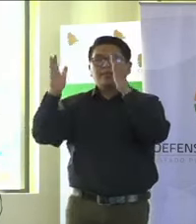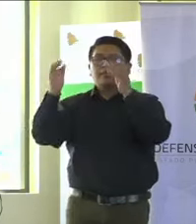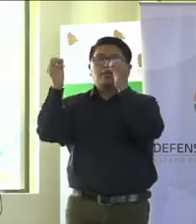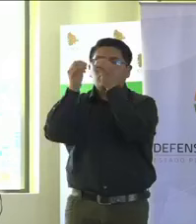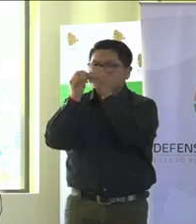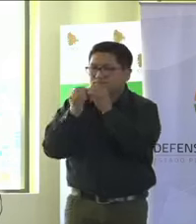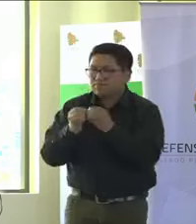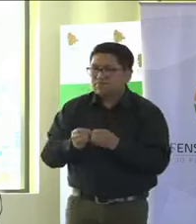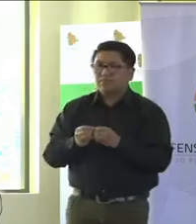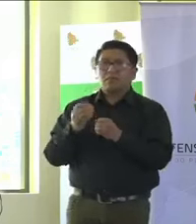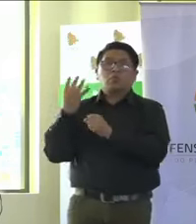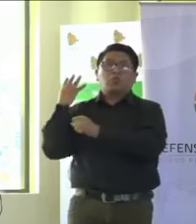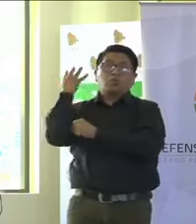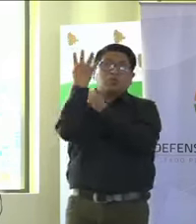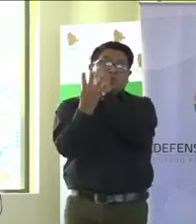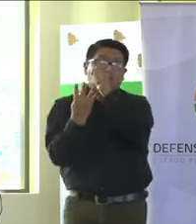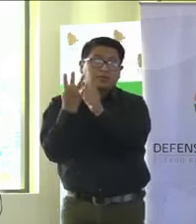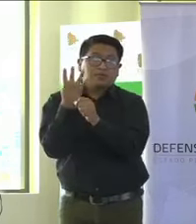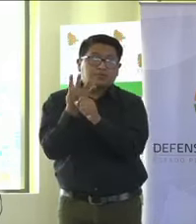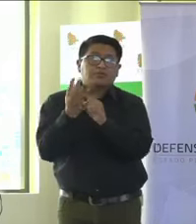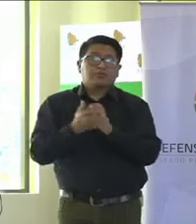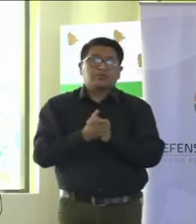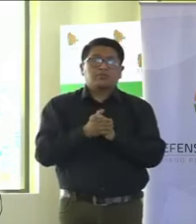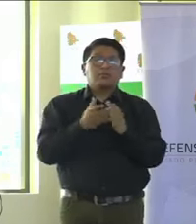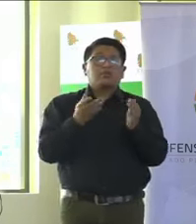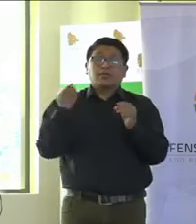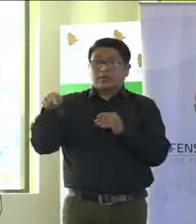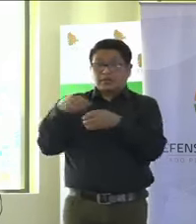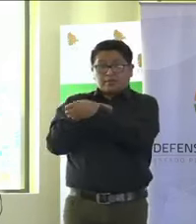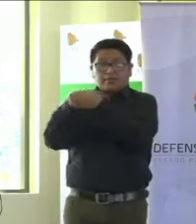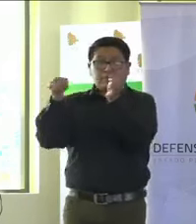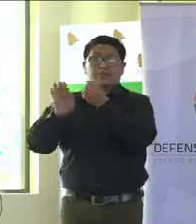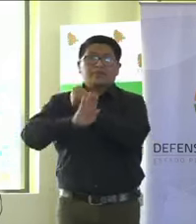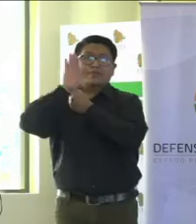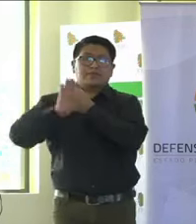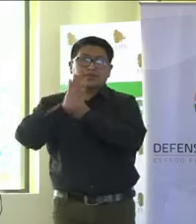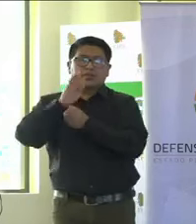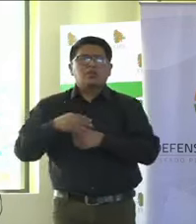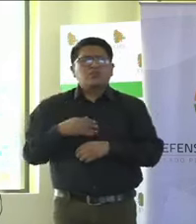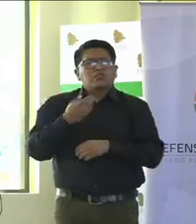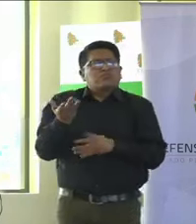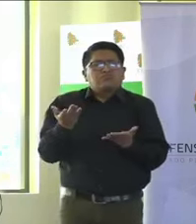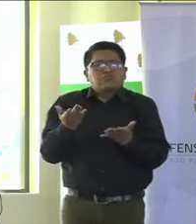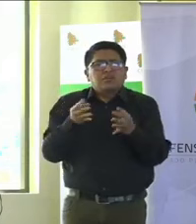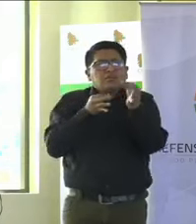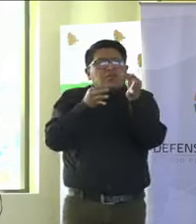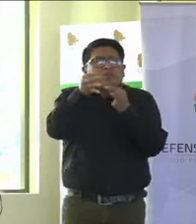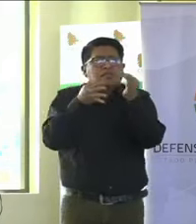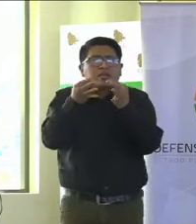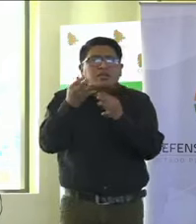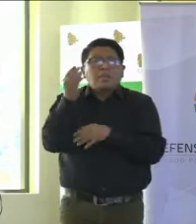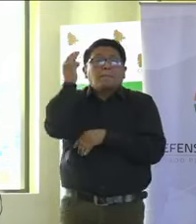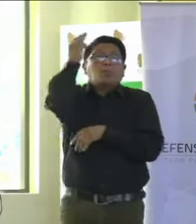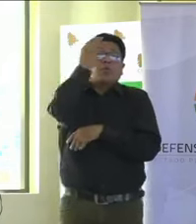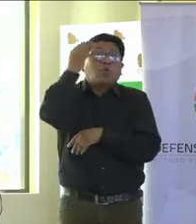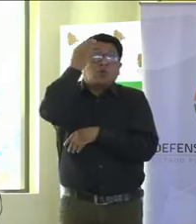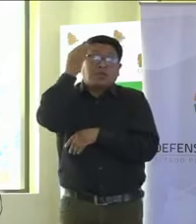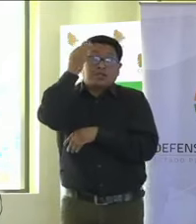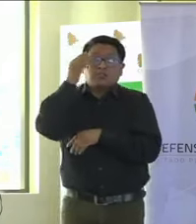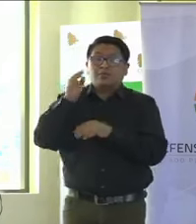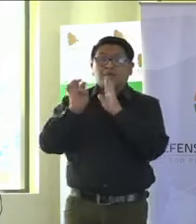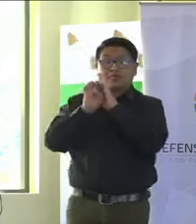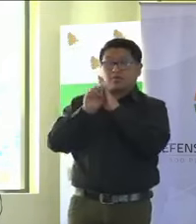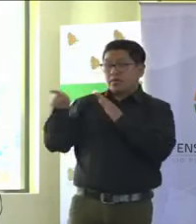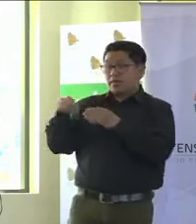en 4 años por parte de esta defensora del paciente. Y digo causas porque no les vamos a llamar denuncias, porque la defensora